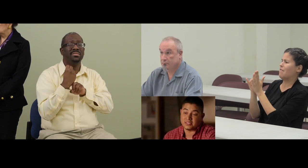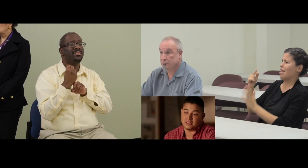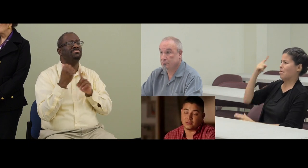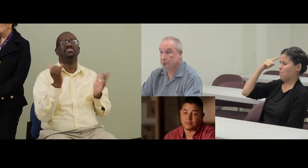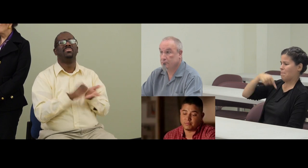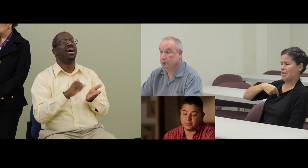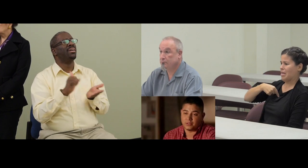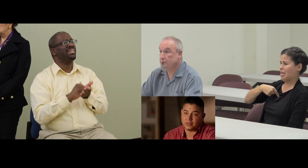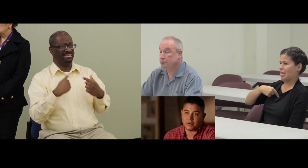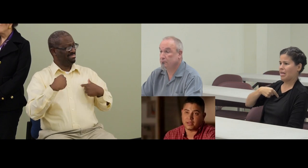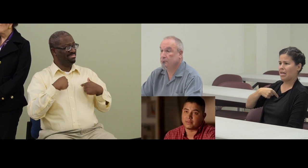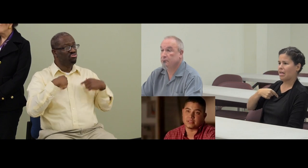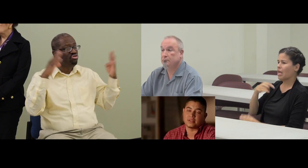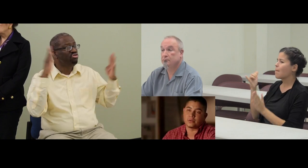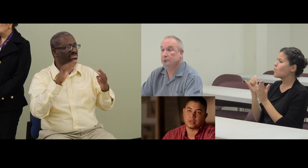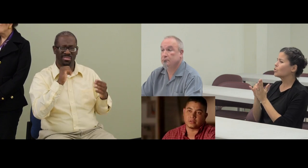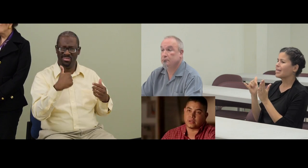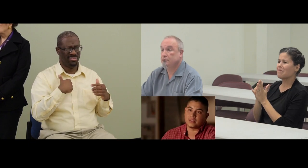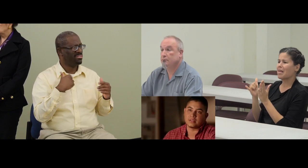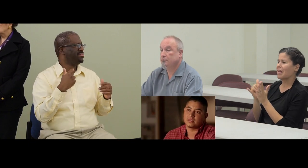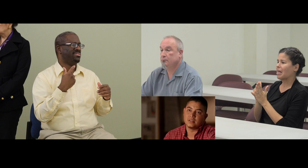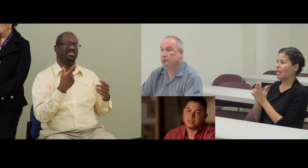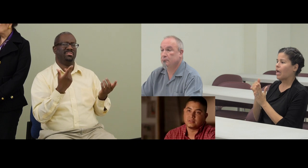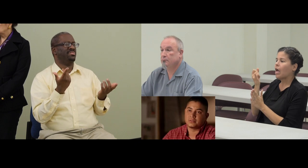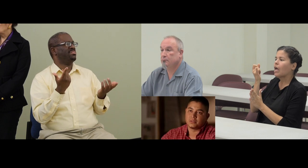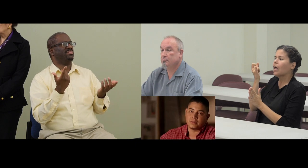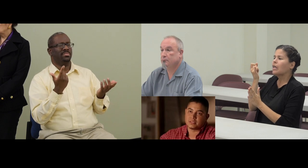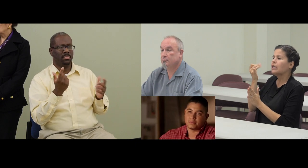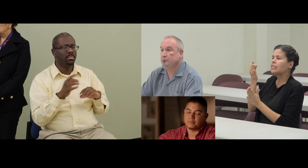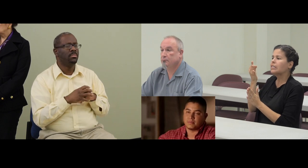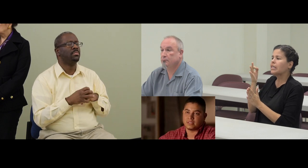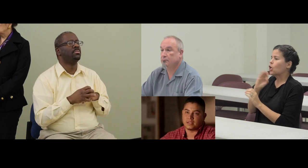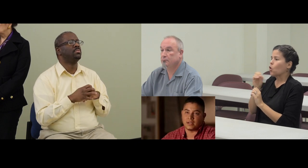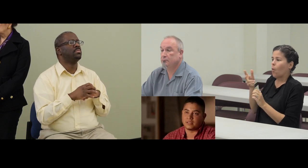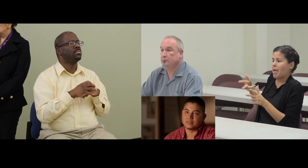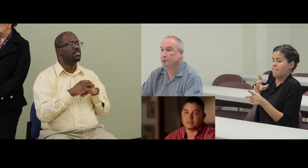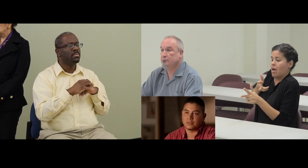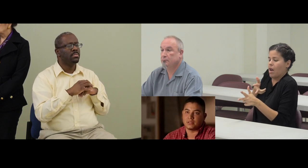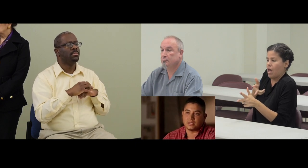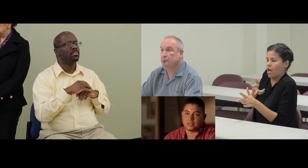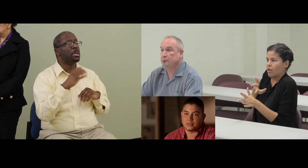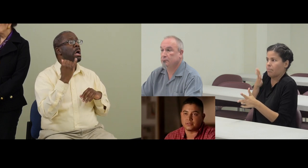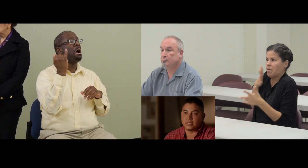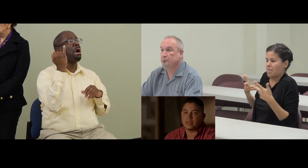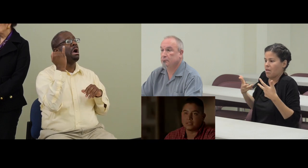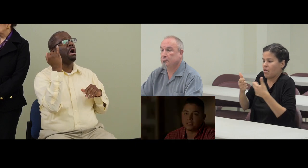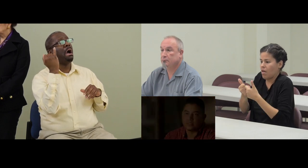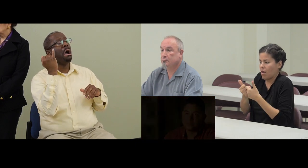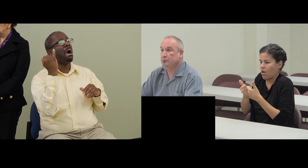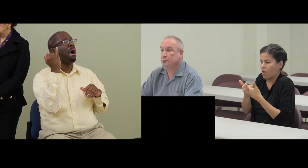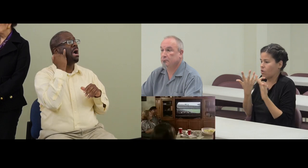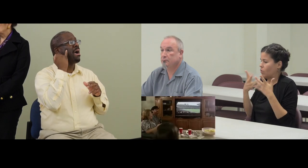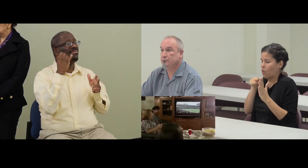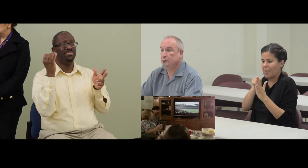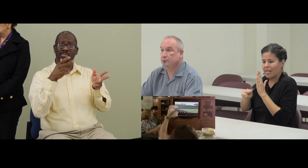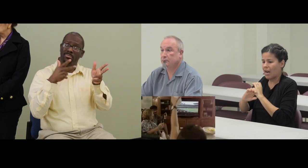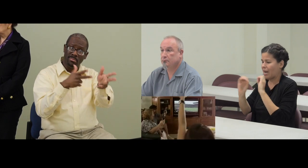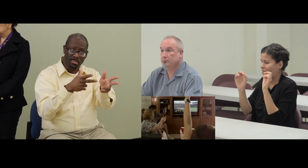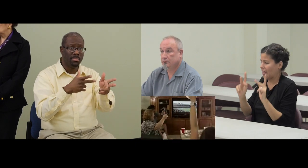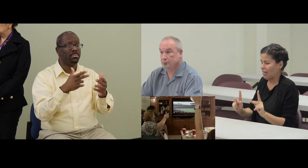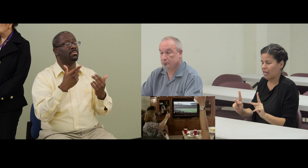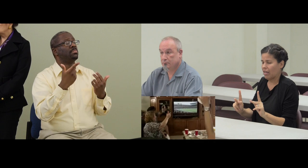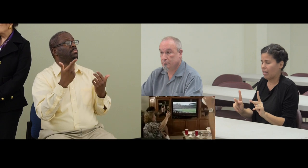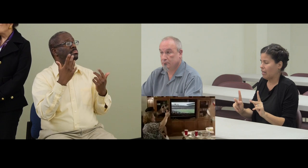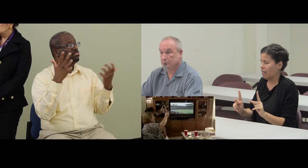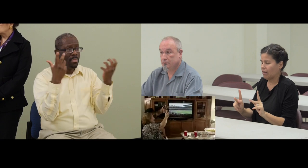si no si no te paras a ir a chocar con alguien o si no vas a matar a alguien ojalá que no vea a festejar